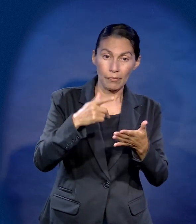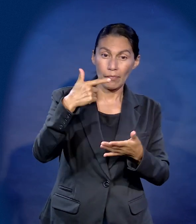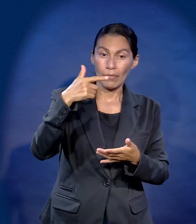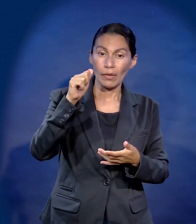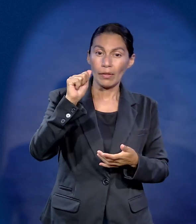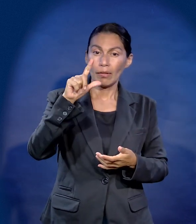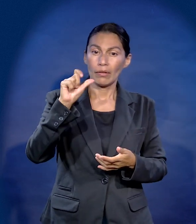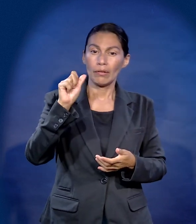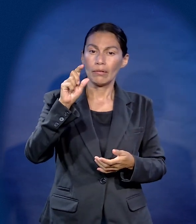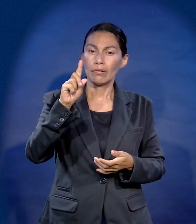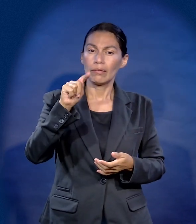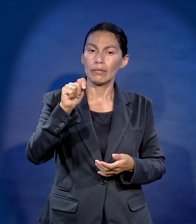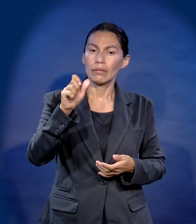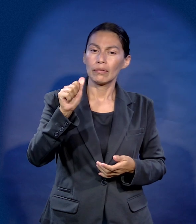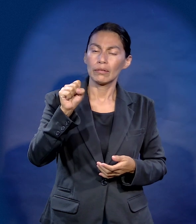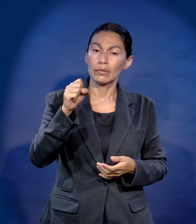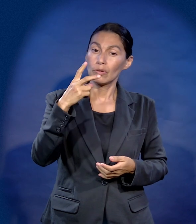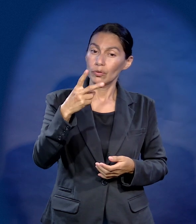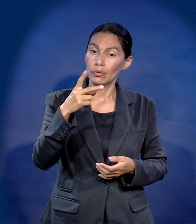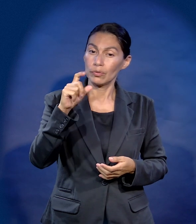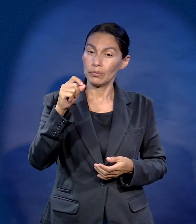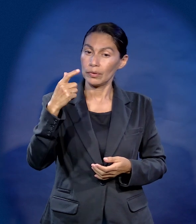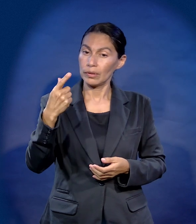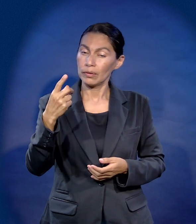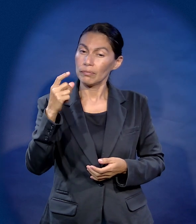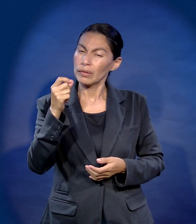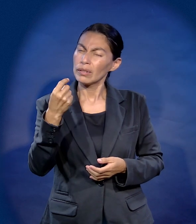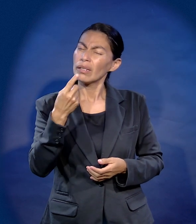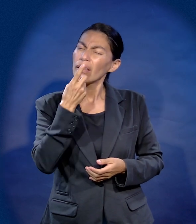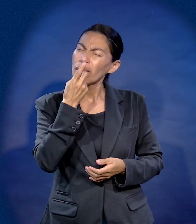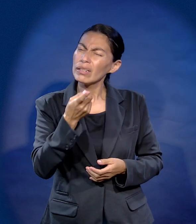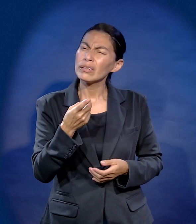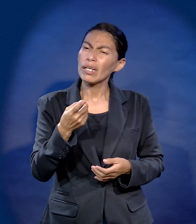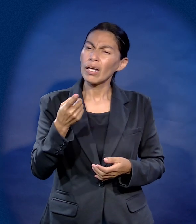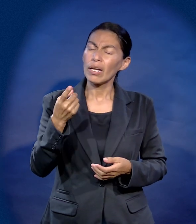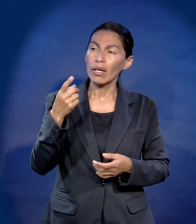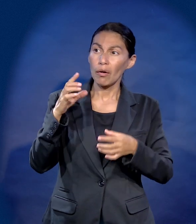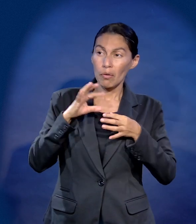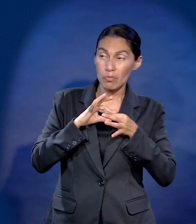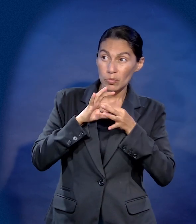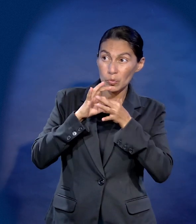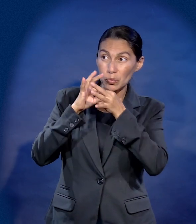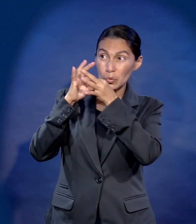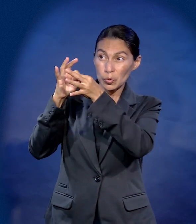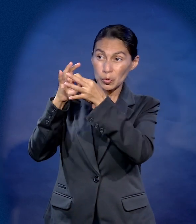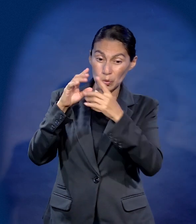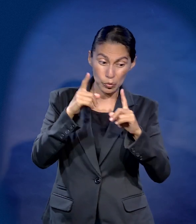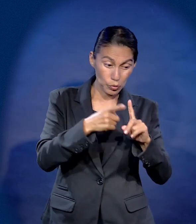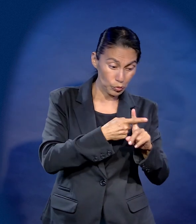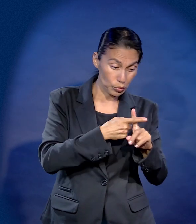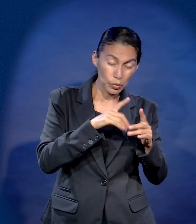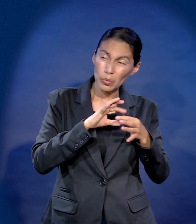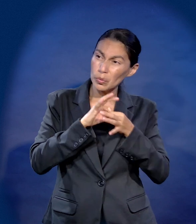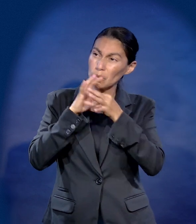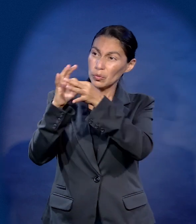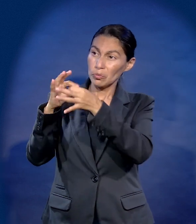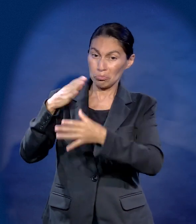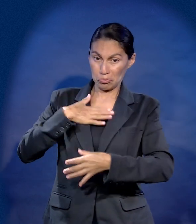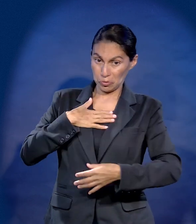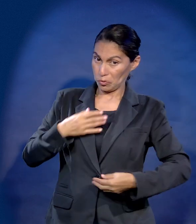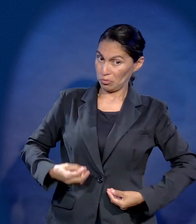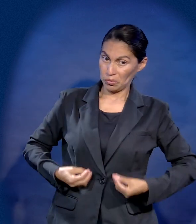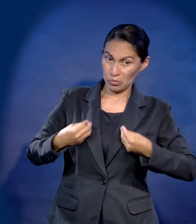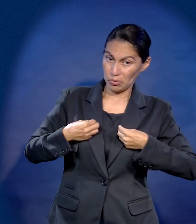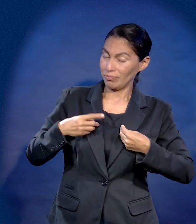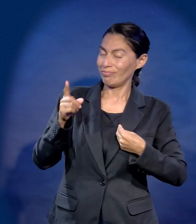Pablo en Gálatas 2:20. Con Cristo estoy juntamente crucificado y ya no vivo yo, mas vive Cristo en mí.